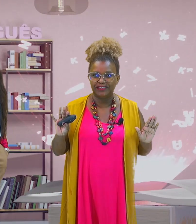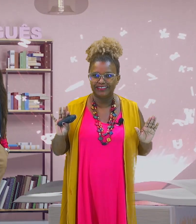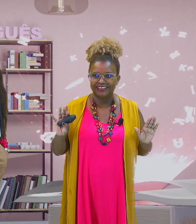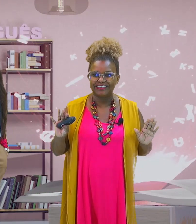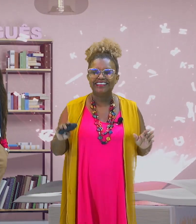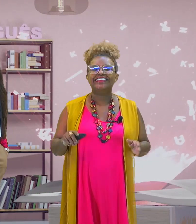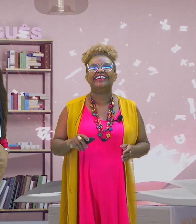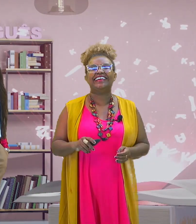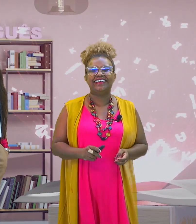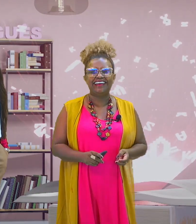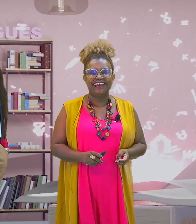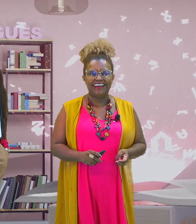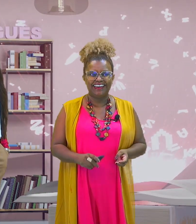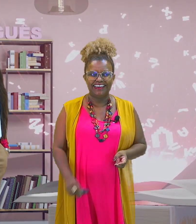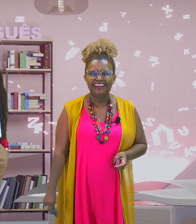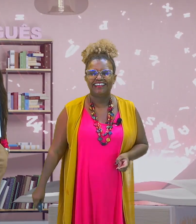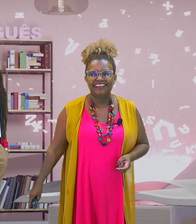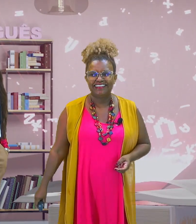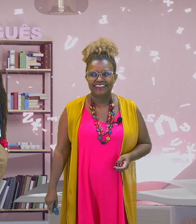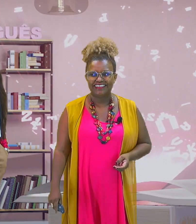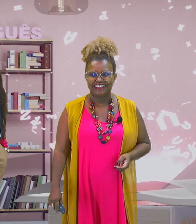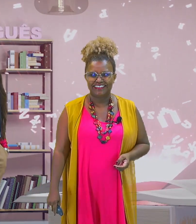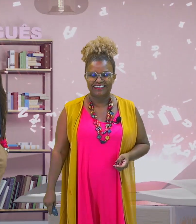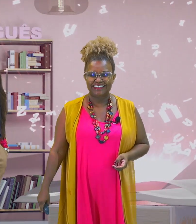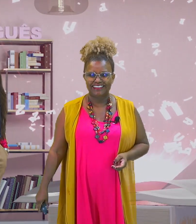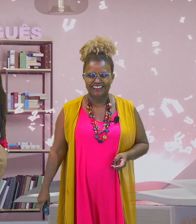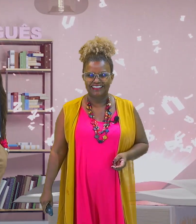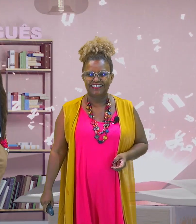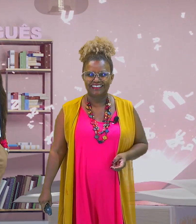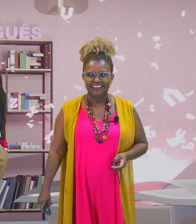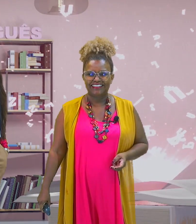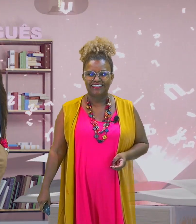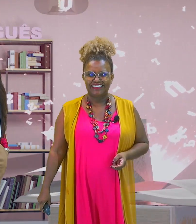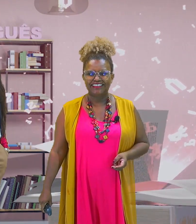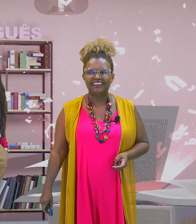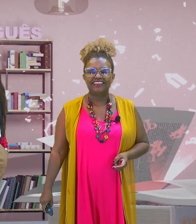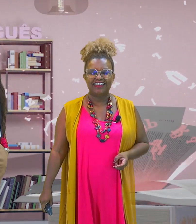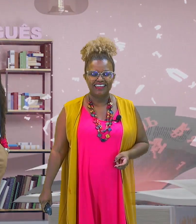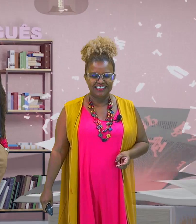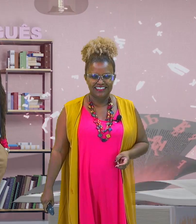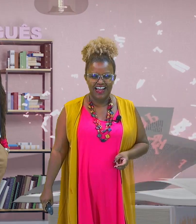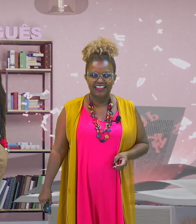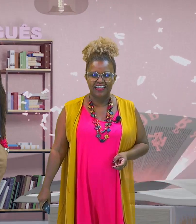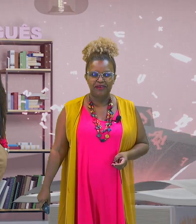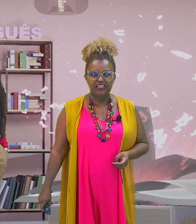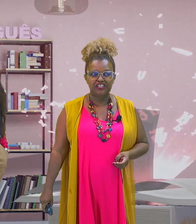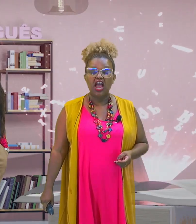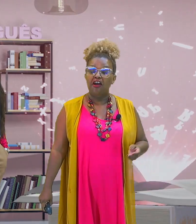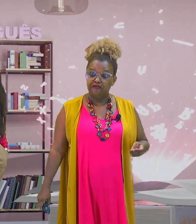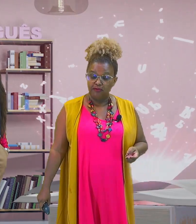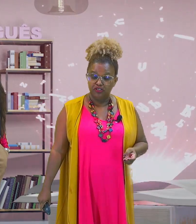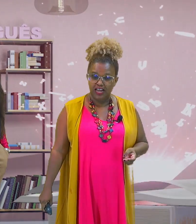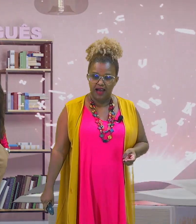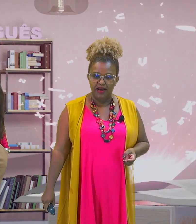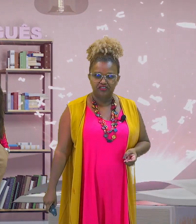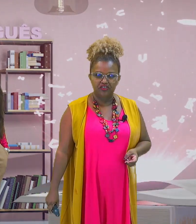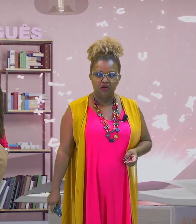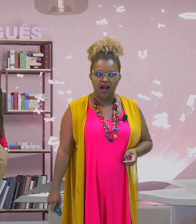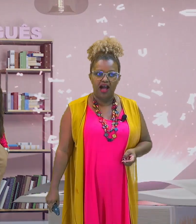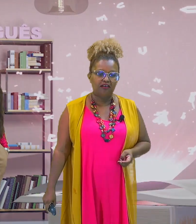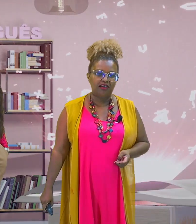agora você vai descobrir como é que se constrói cada palavra exatamente vamos